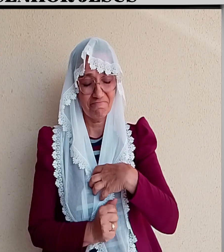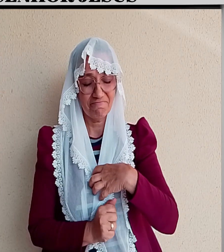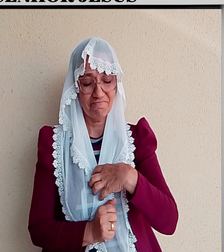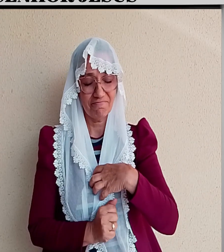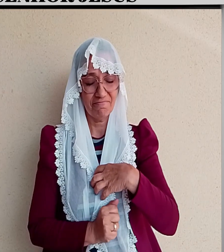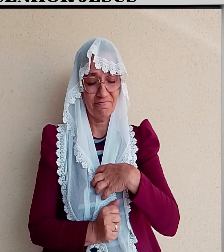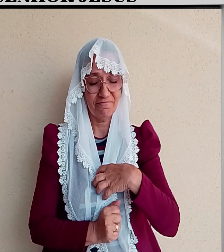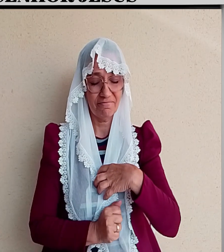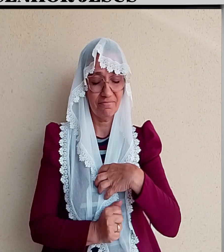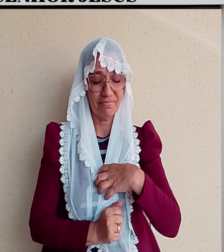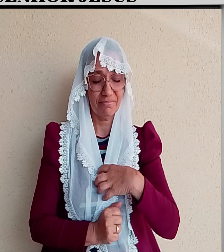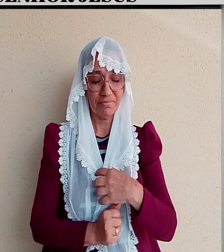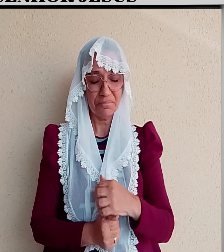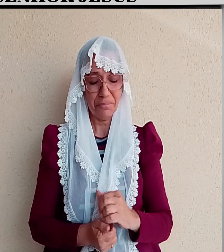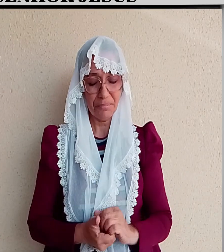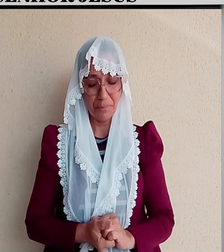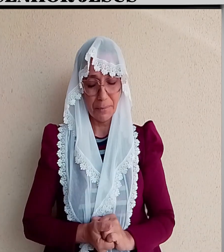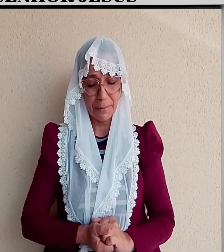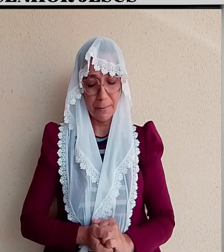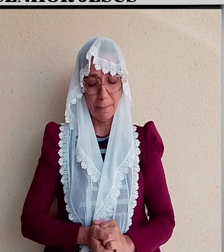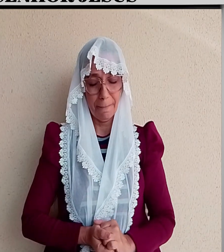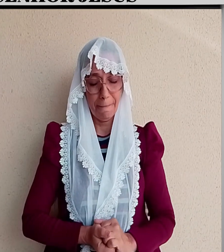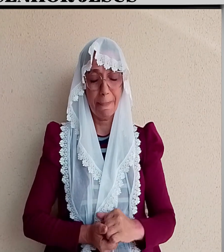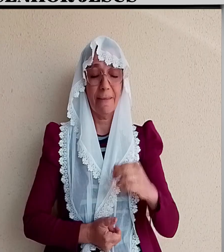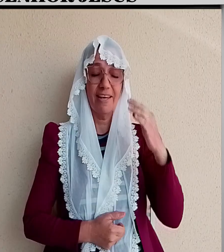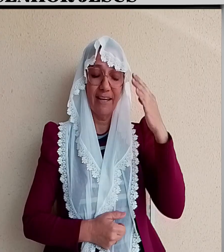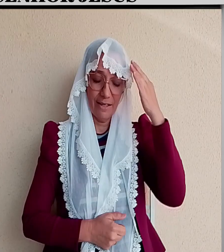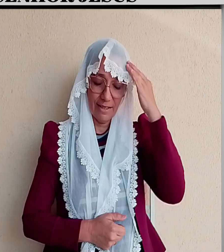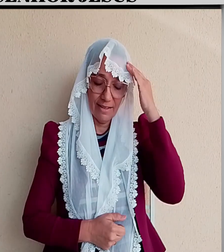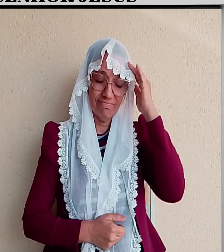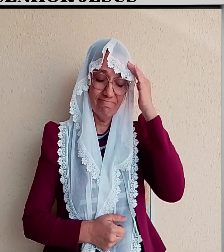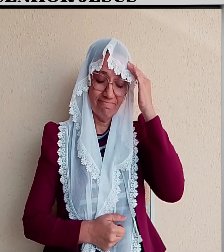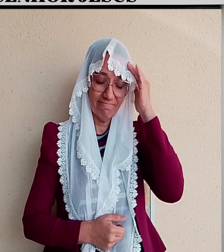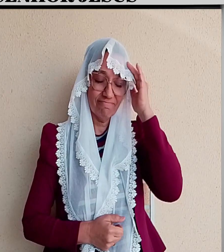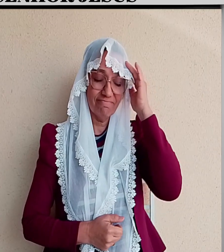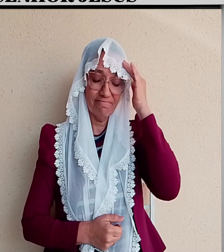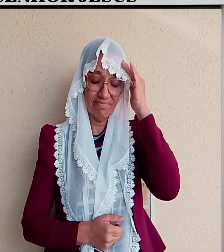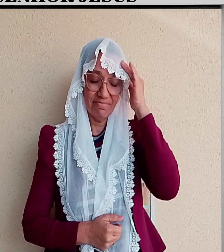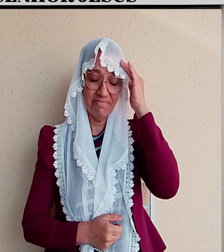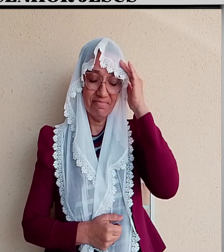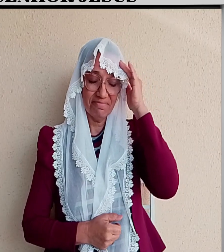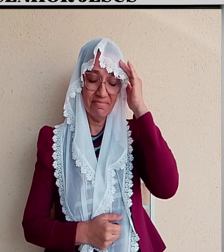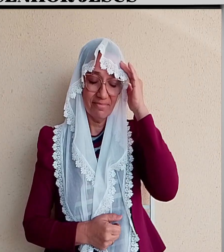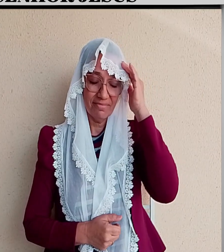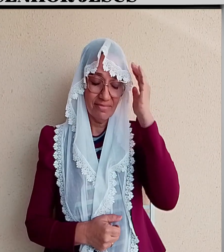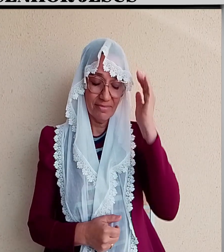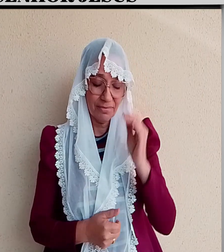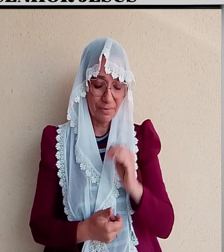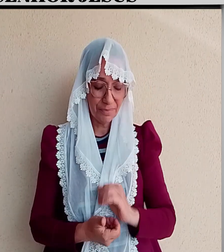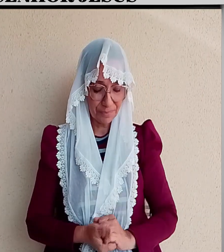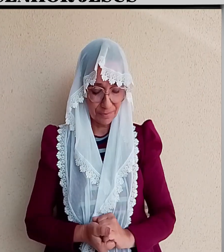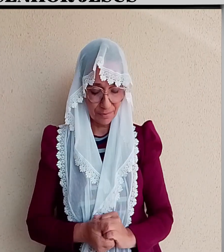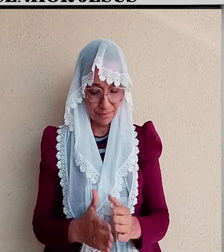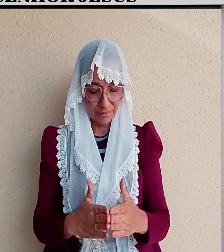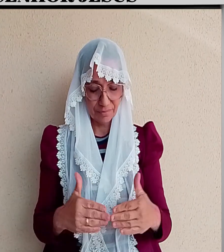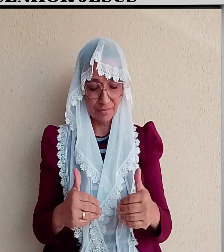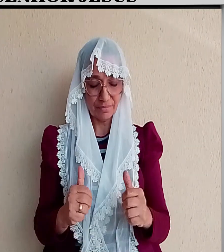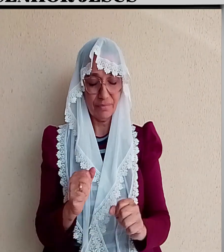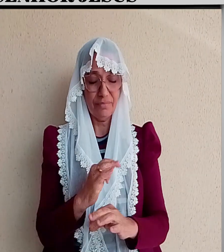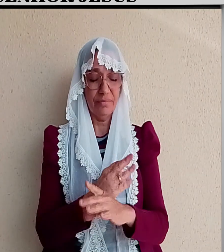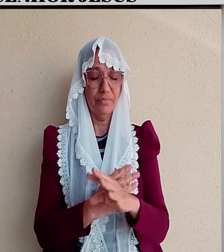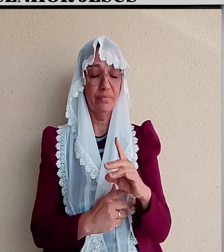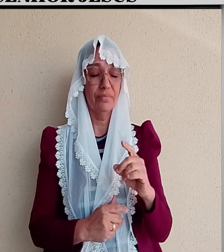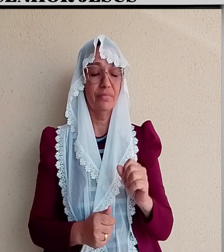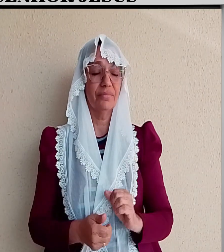aqui conosco, aleluia, porque aonde tu estás fica a obra, fica o teu operar, fica o teu amor, fica a tua virtude, o teu